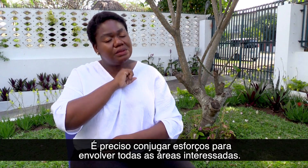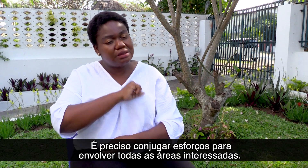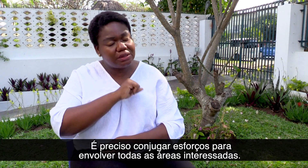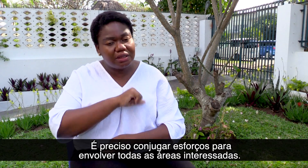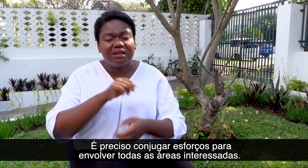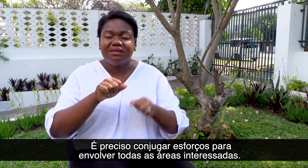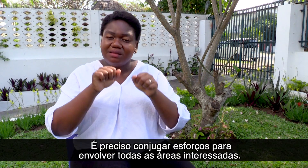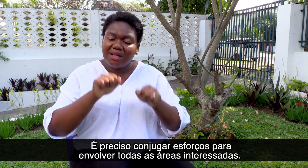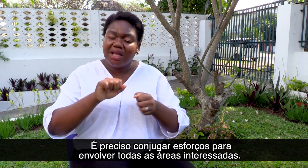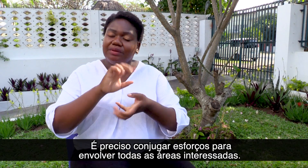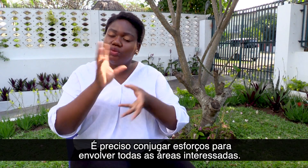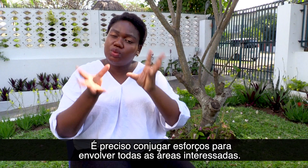envolver todas as áreas interessadas.